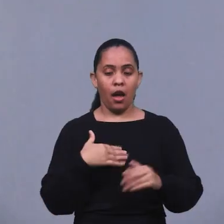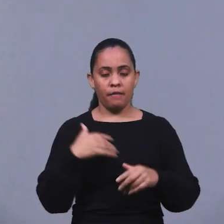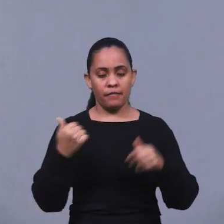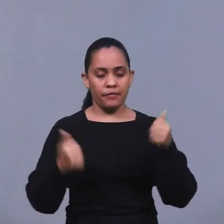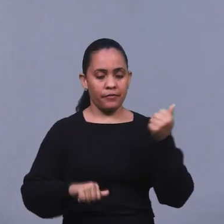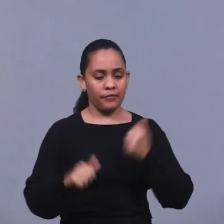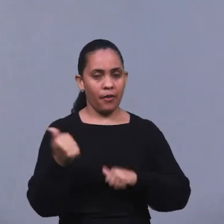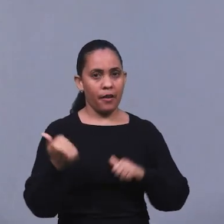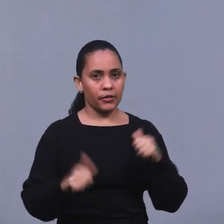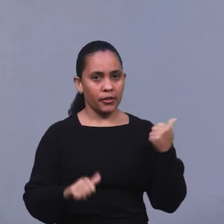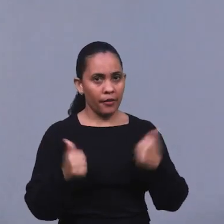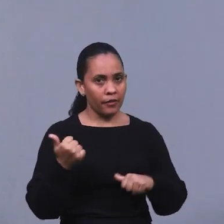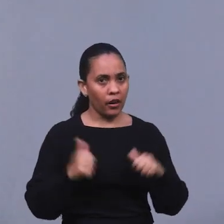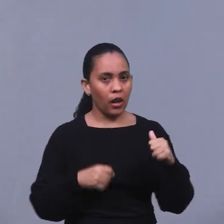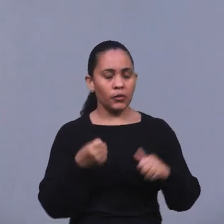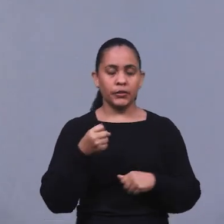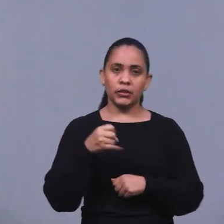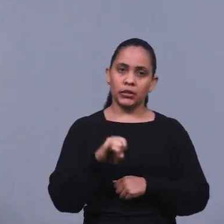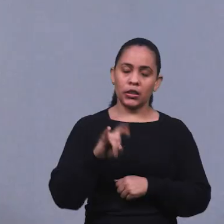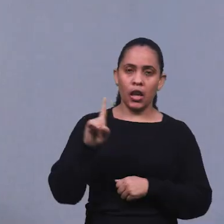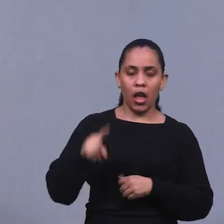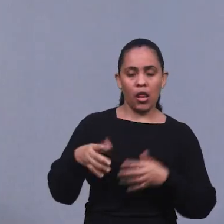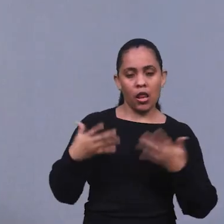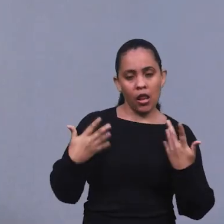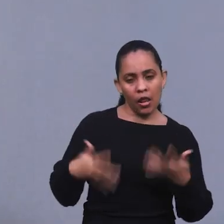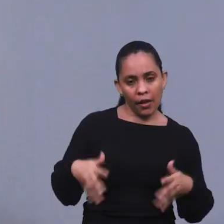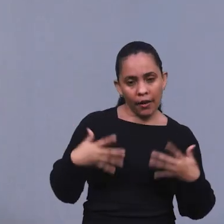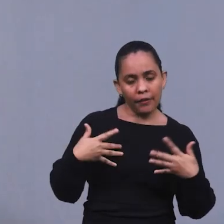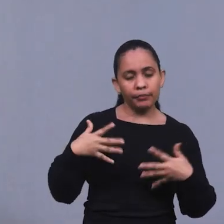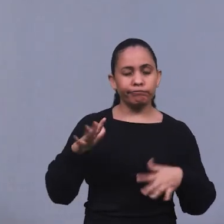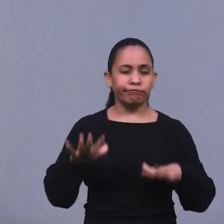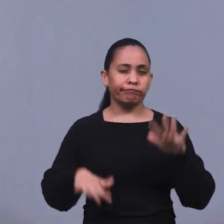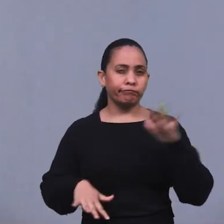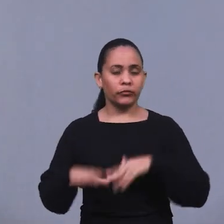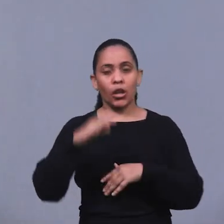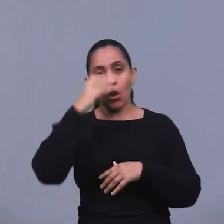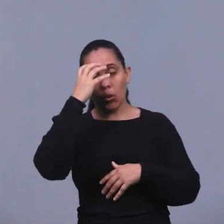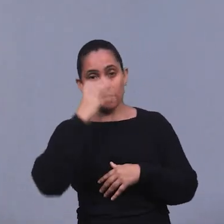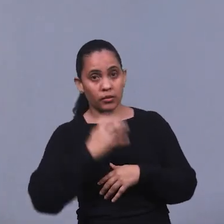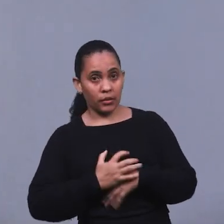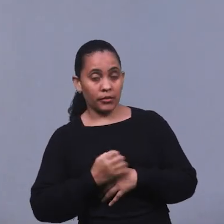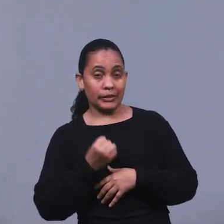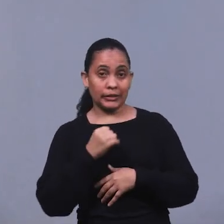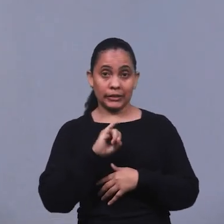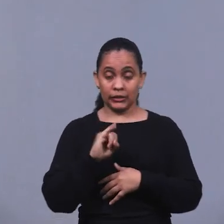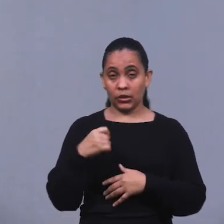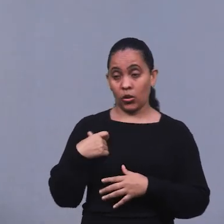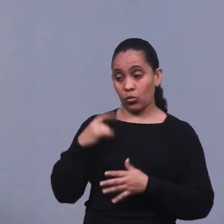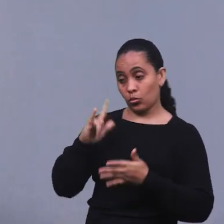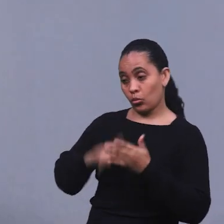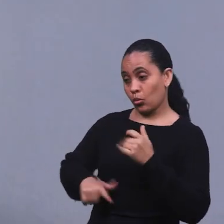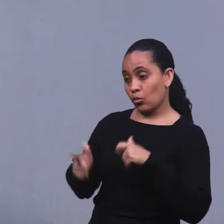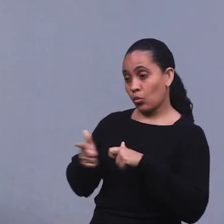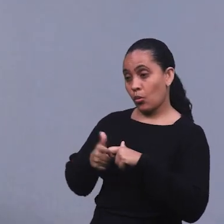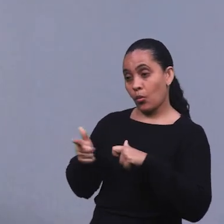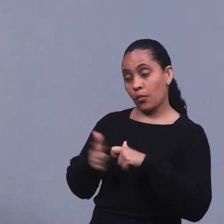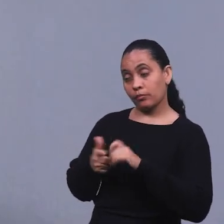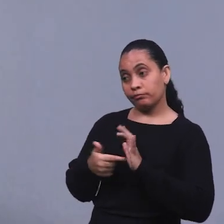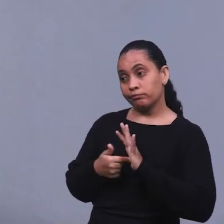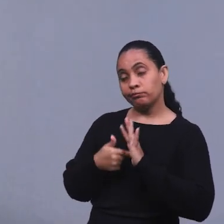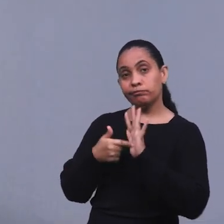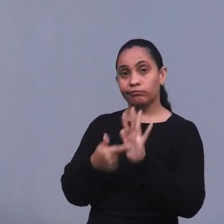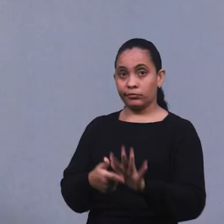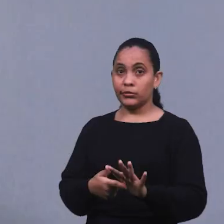vai ser avaliado se é leve, moderado ou grave. Se eu não tenho um documento médico